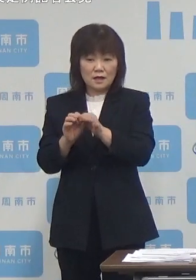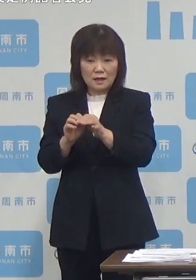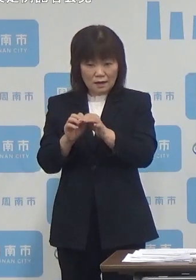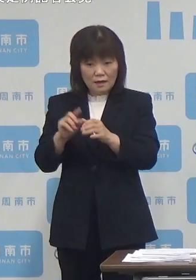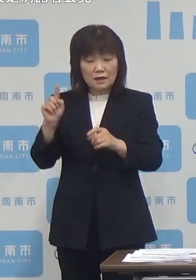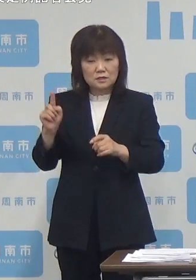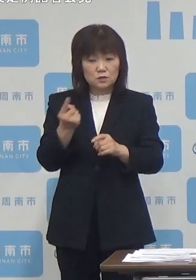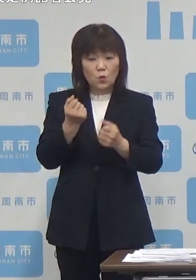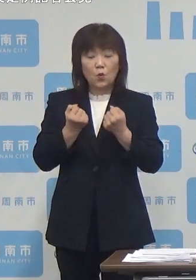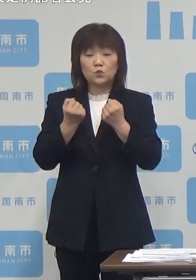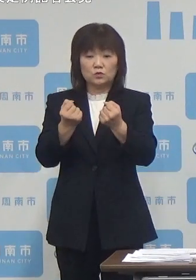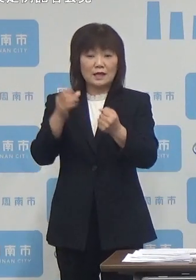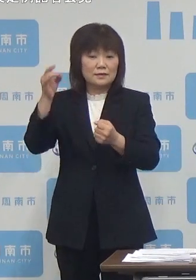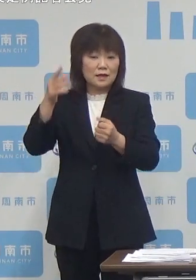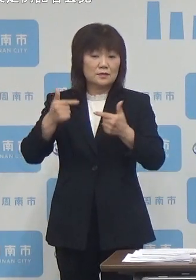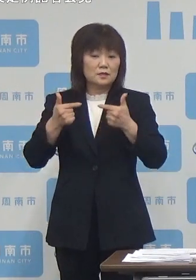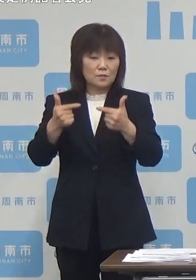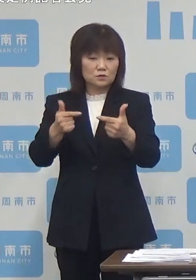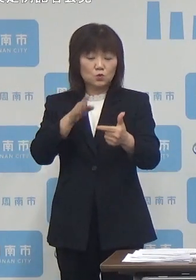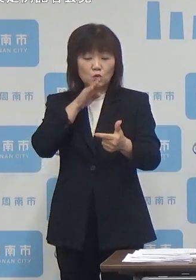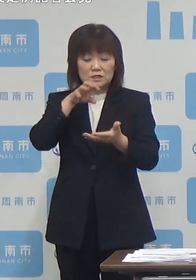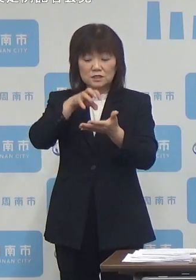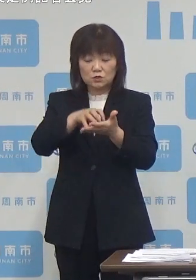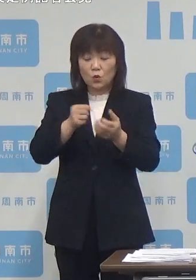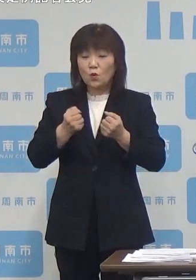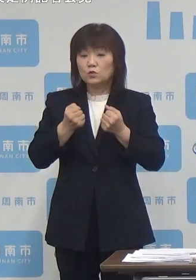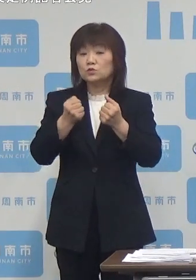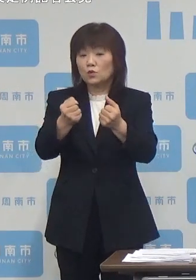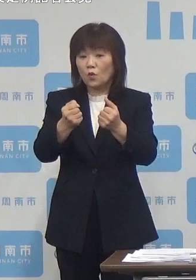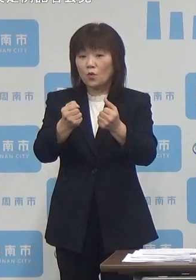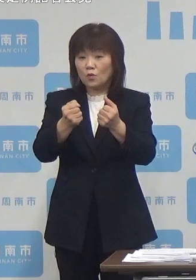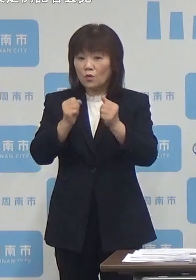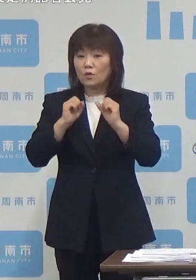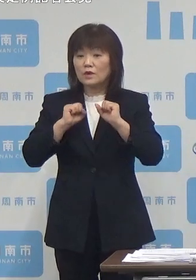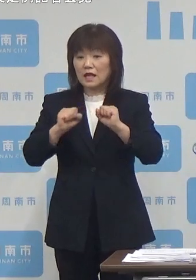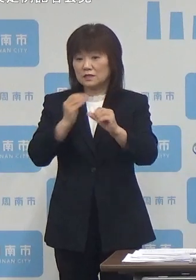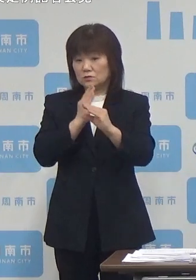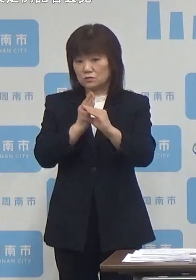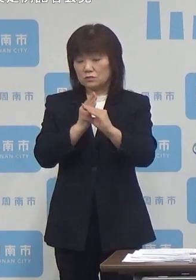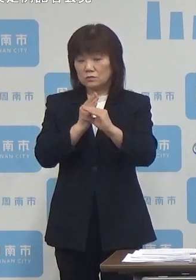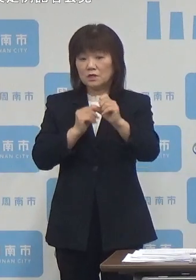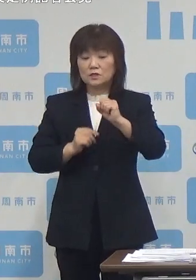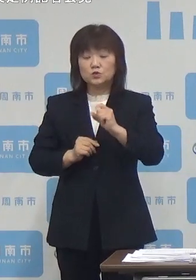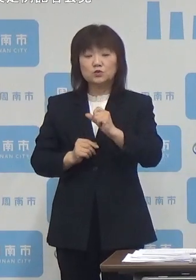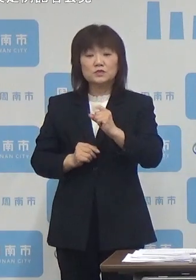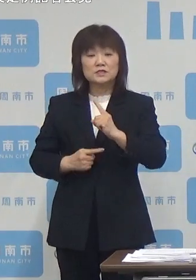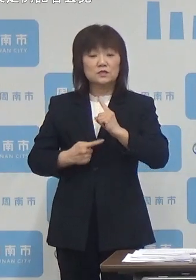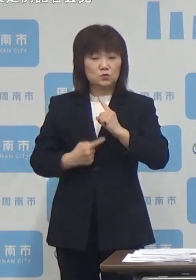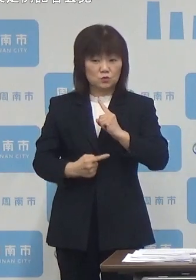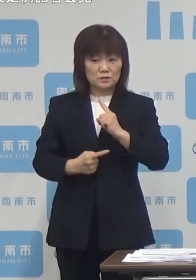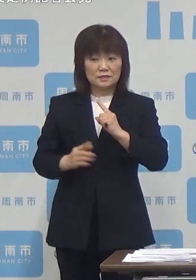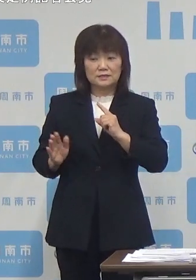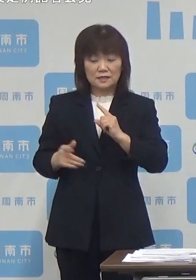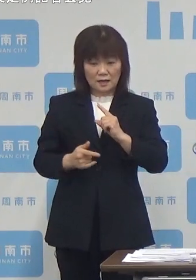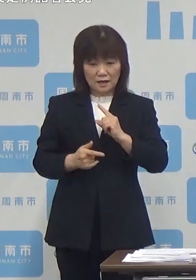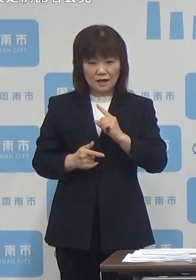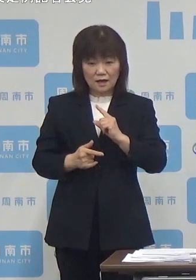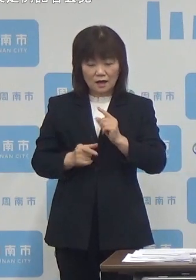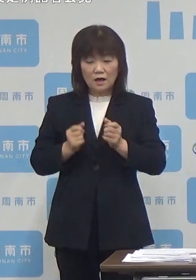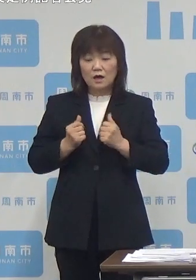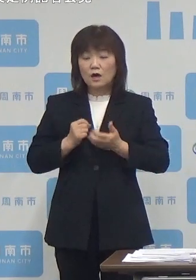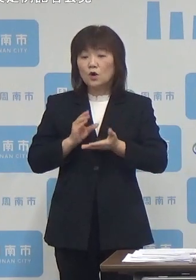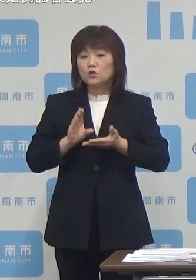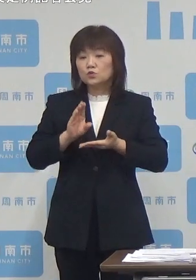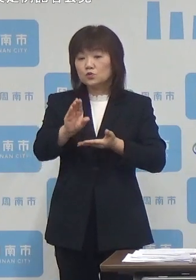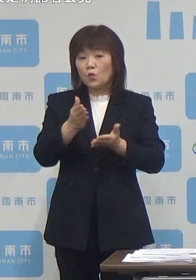転 EV バスの実証運行に取り組んでいます。11月1日から実証運行